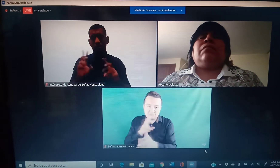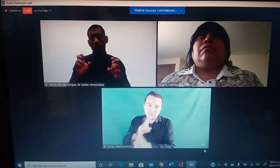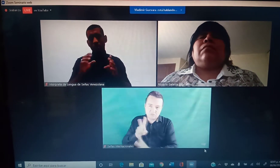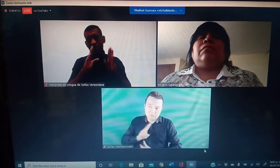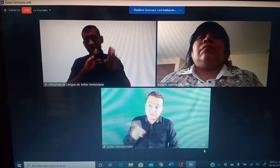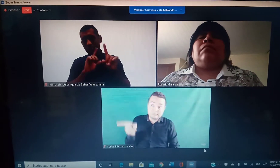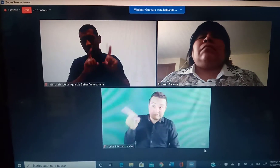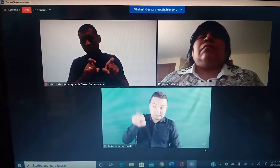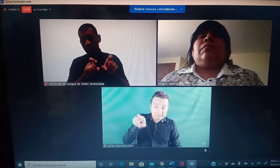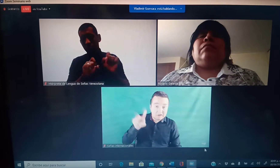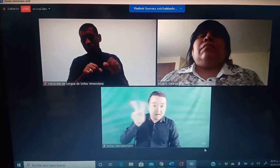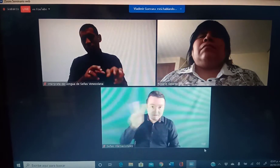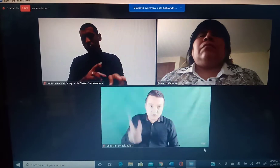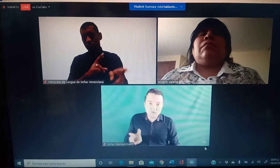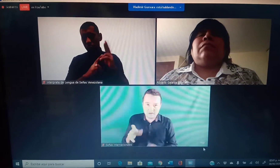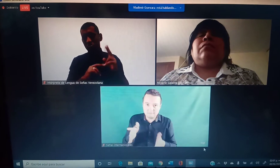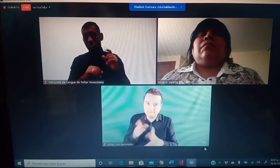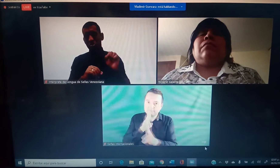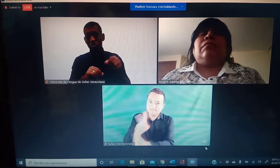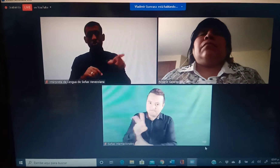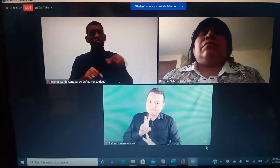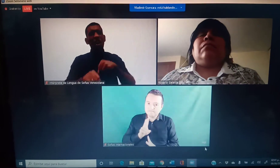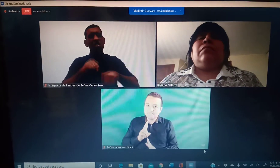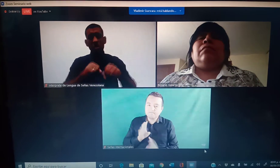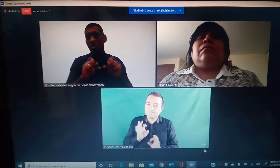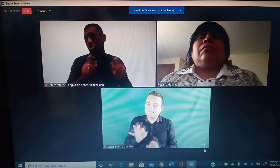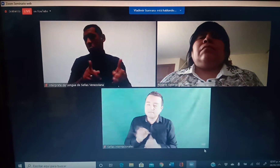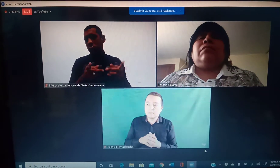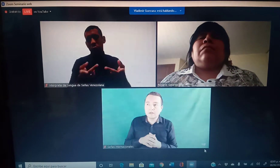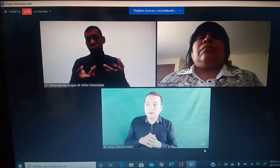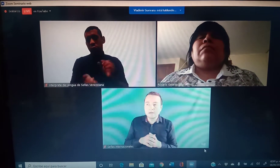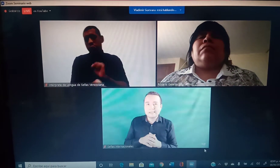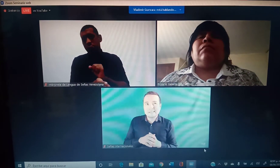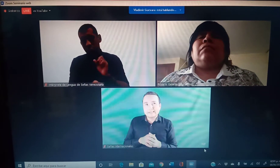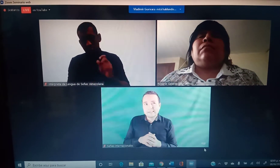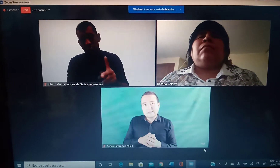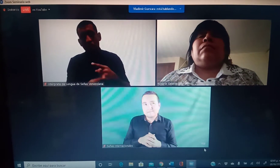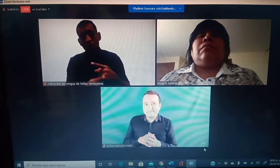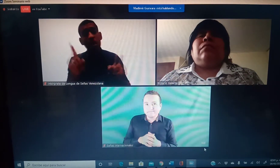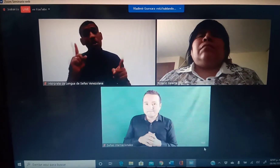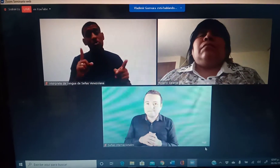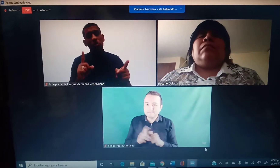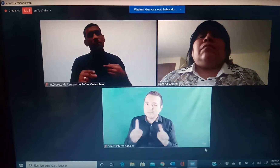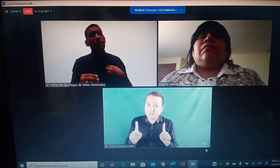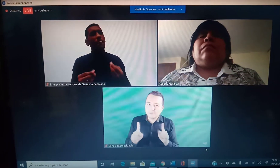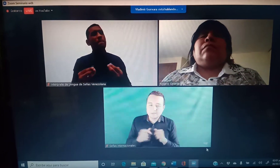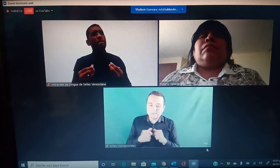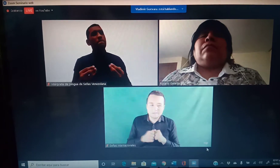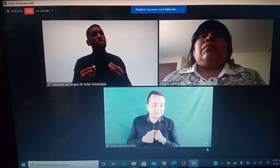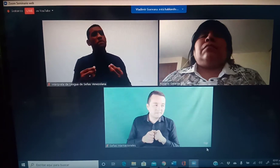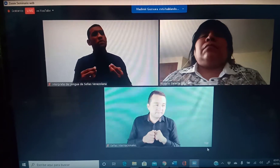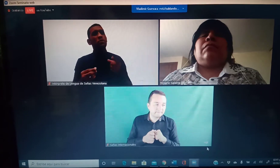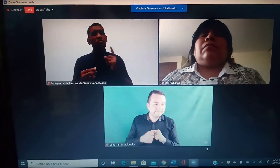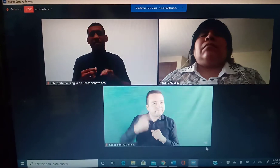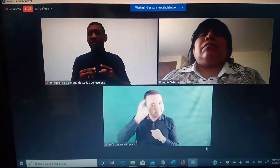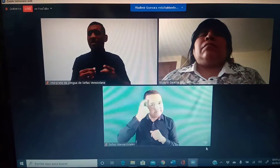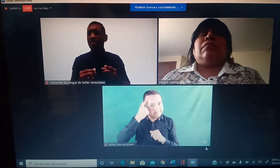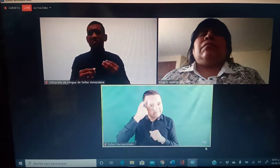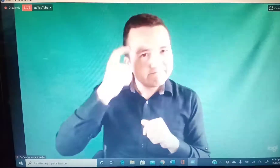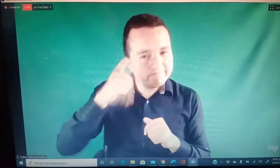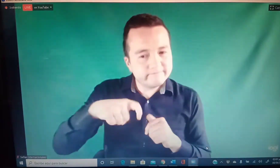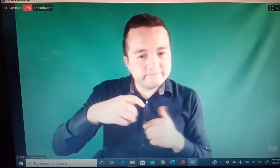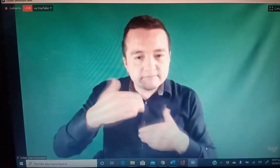sí, ya me respondiste un poquito en cuanto a eso, pero digamos que, imagino que hace falta realizar como una línea